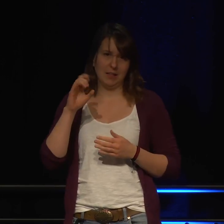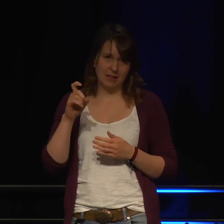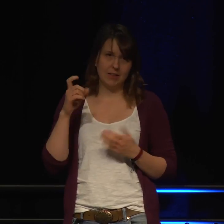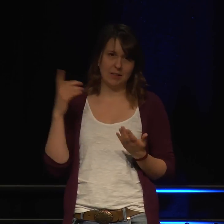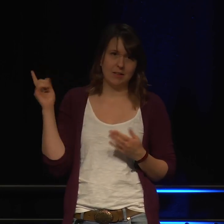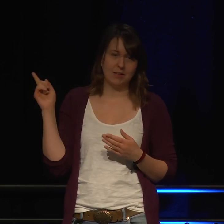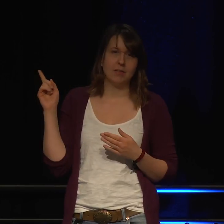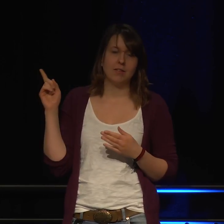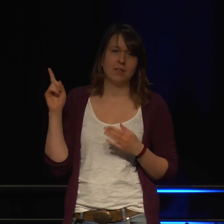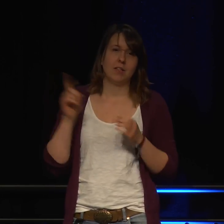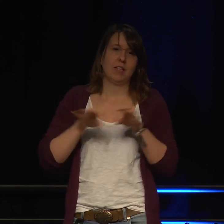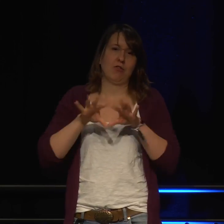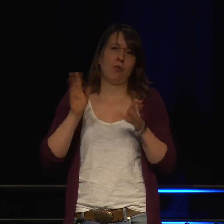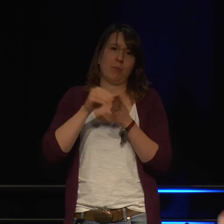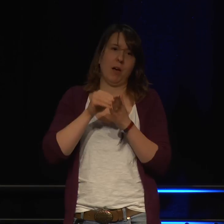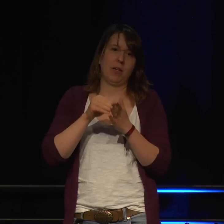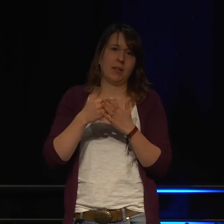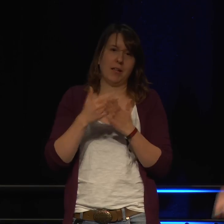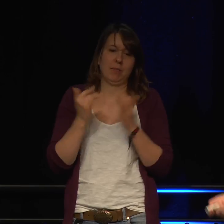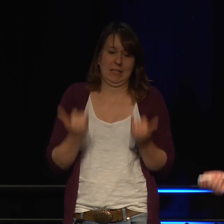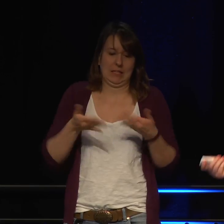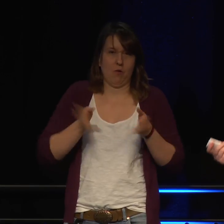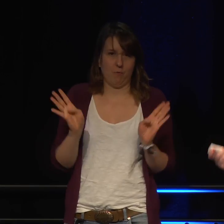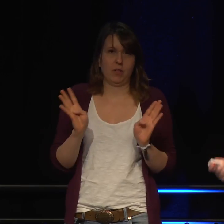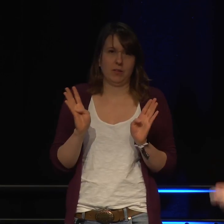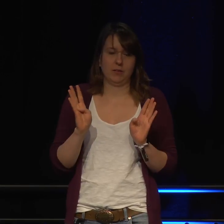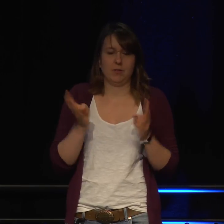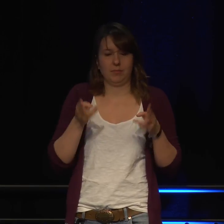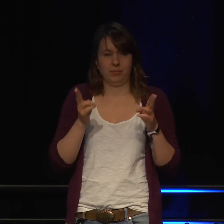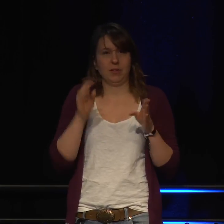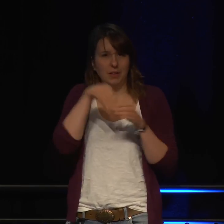Y que eso aparece en otras sesiones del Congreso. Por eso yo estoy en otra sesión.